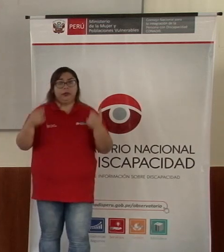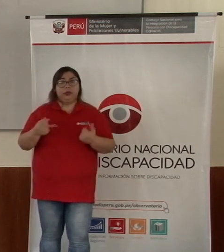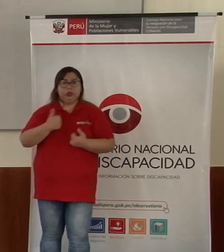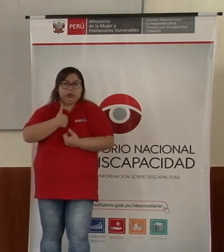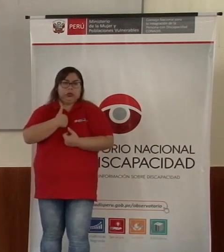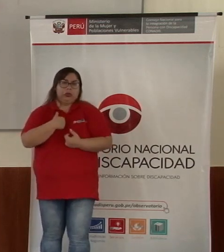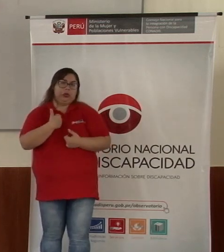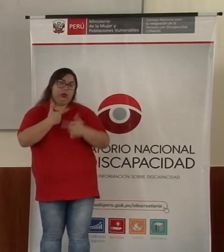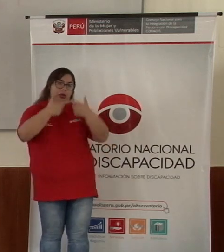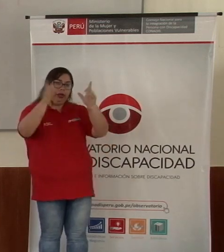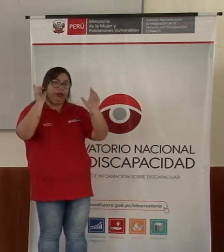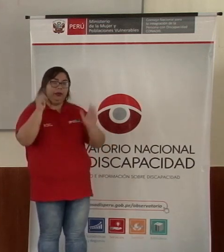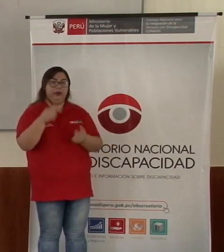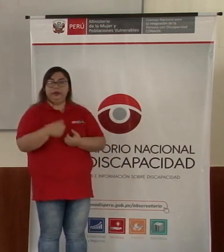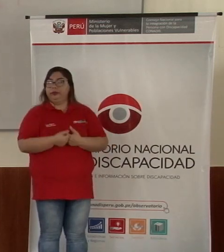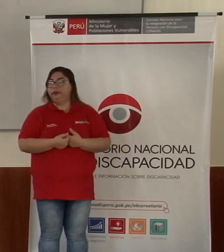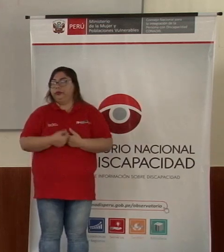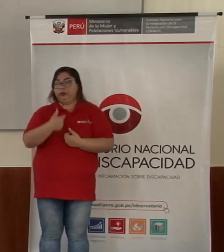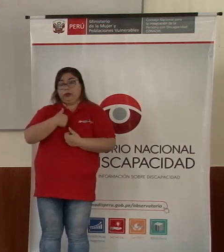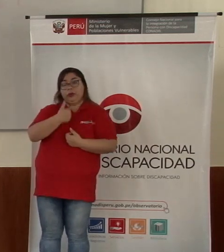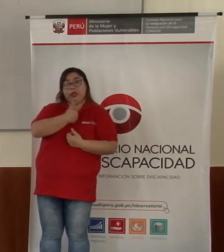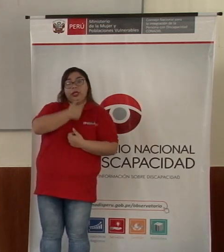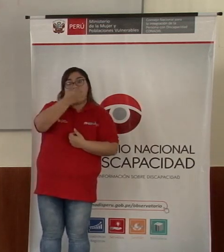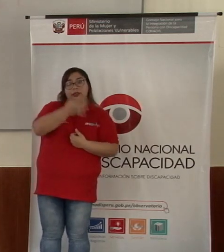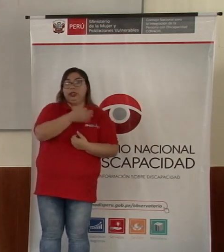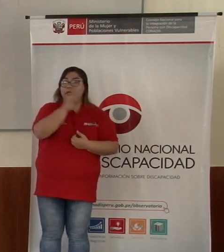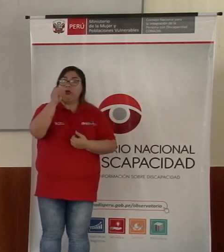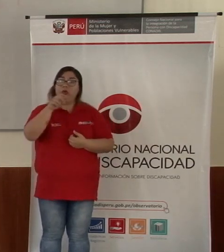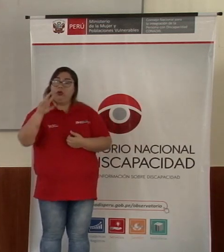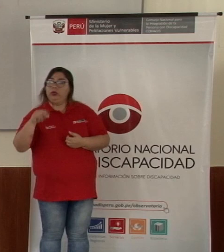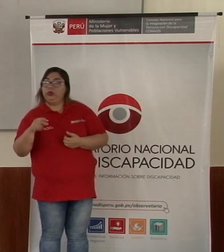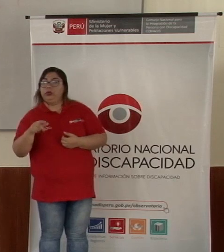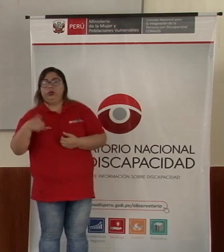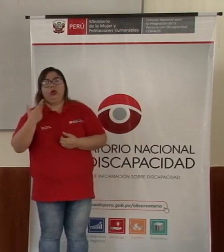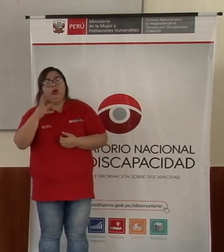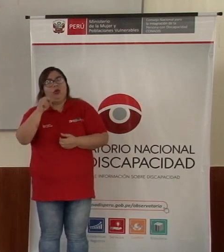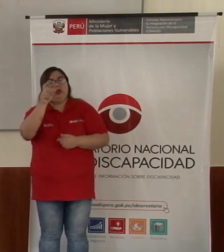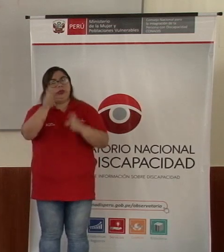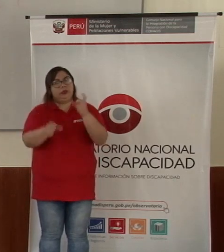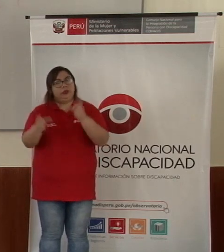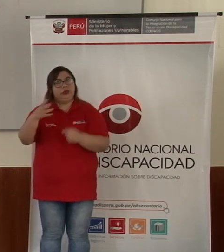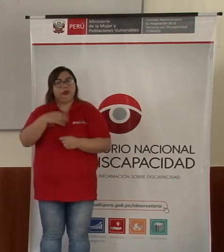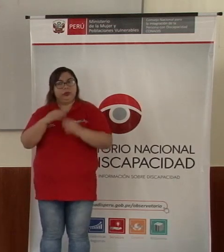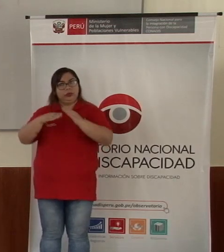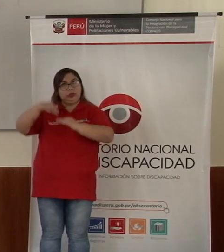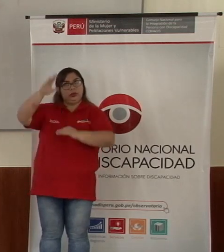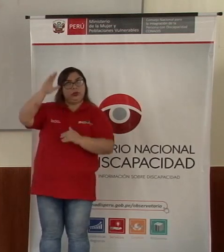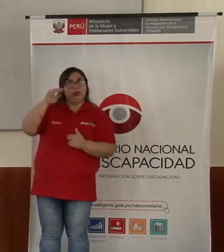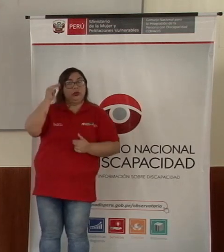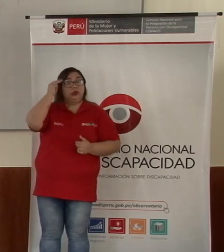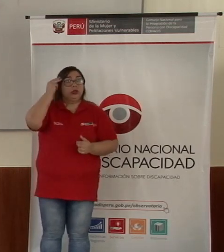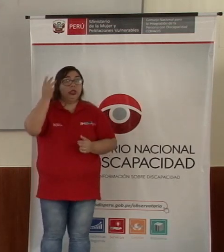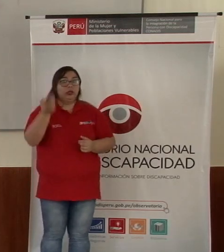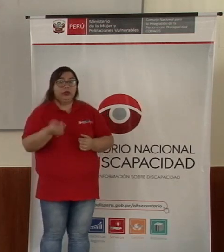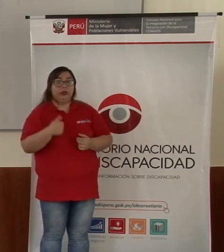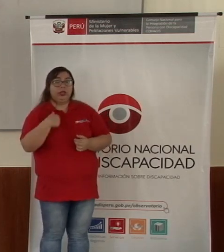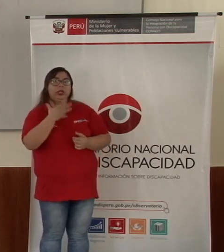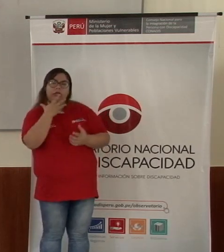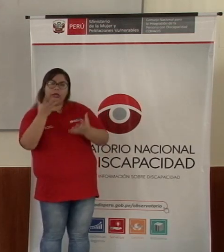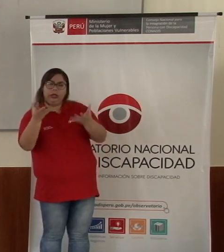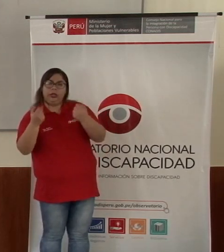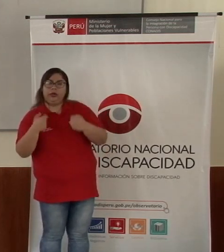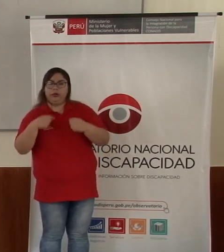quieres lo haces o no. Es lo que sucede, por ejemplo, con algunas personas mayores de edad con síndrome de Down. Quieren